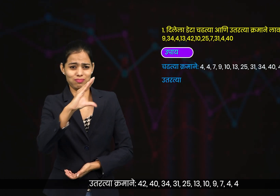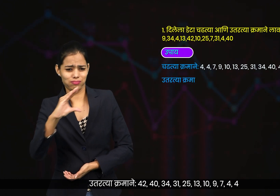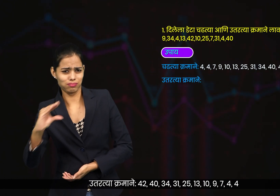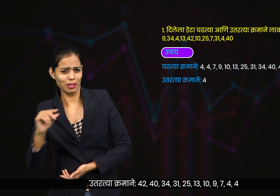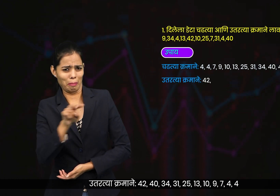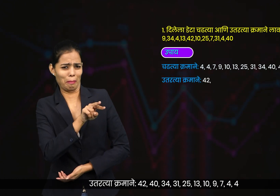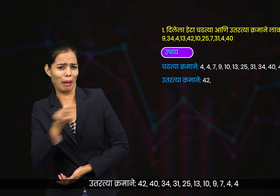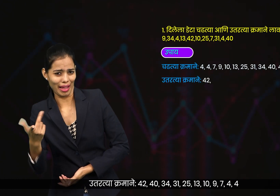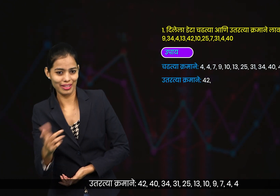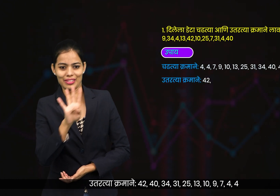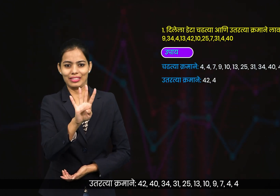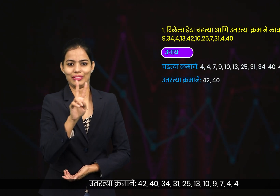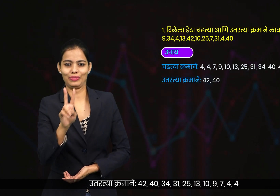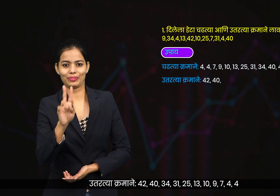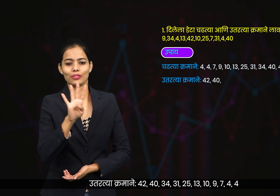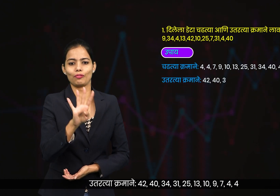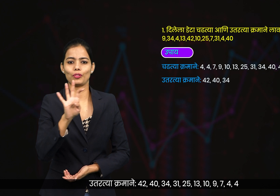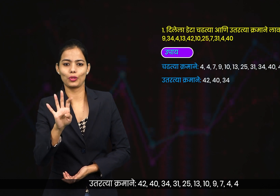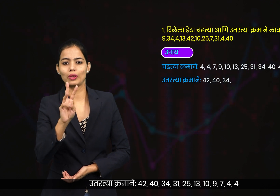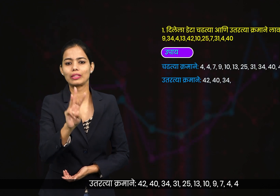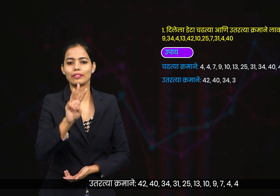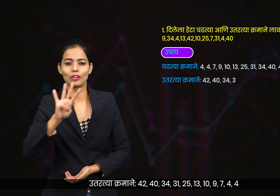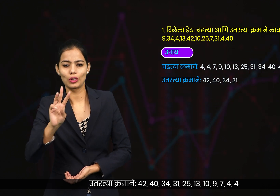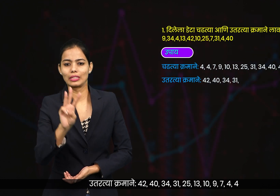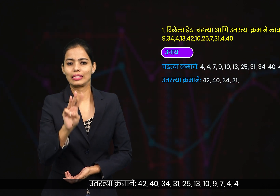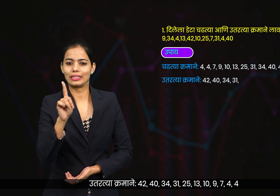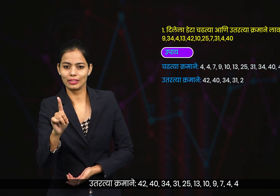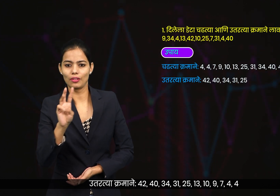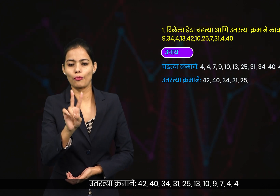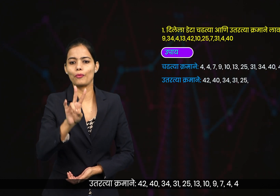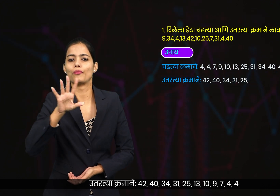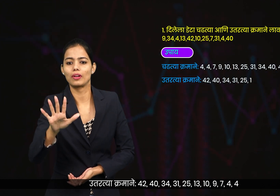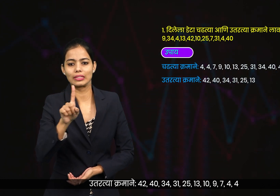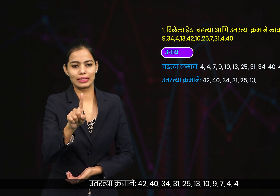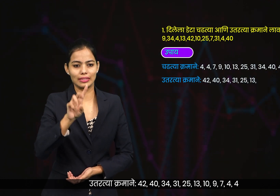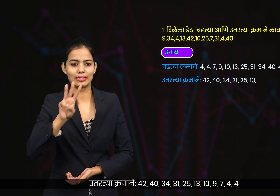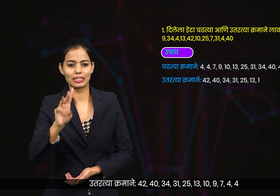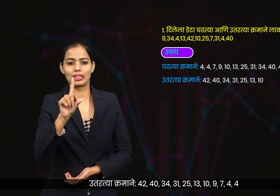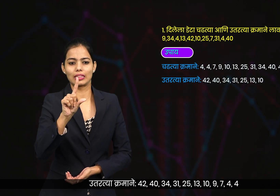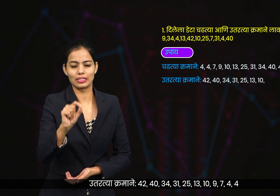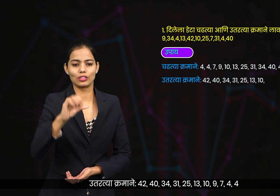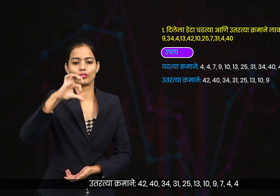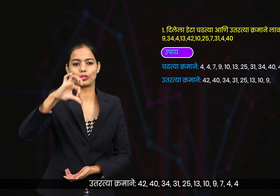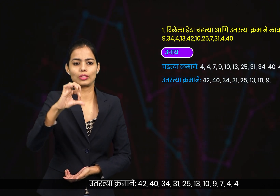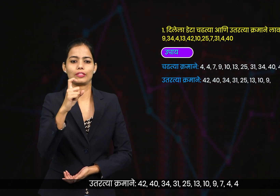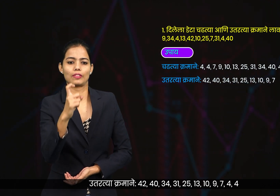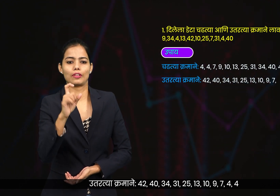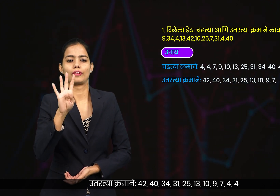उतरत्या क्रमाने 42, 40, 34, 31, 25, 13, 10, 9, 7,